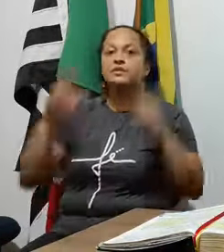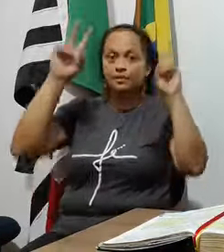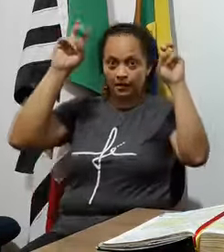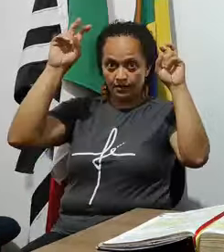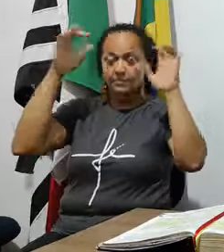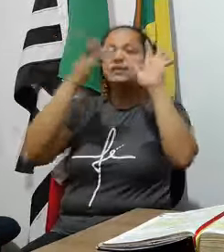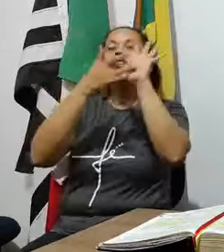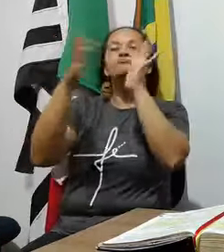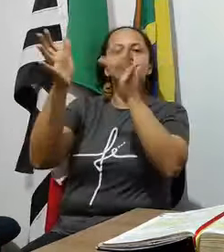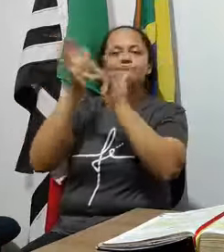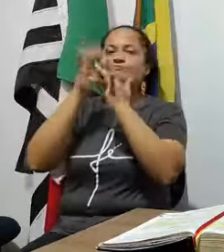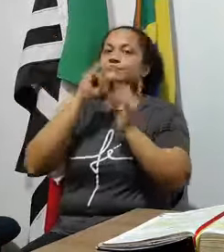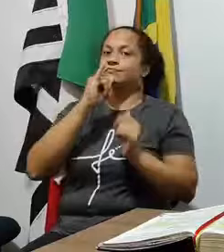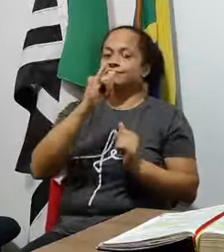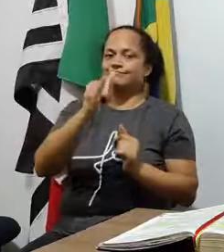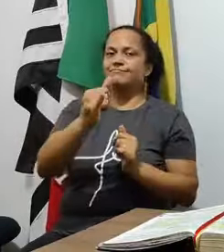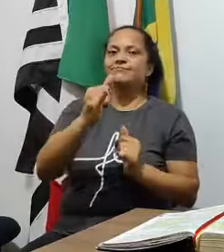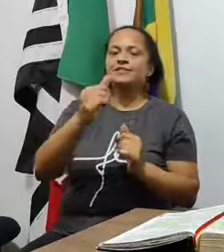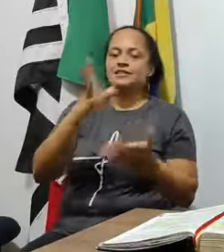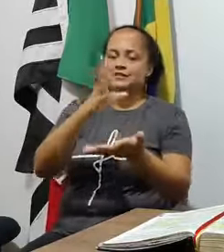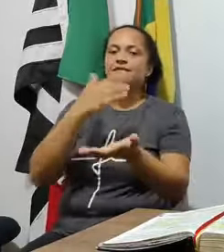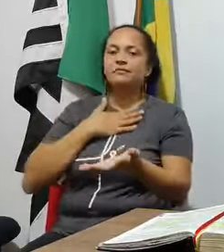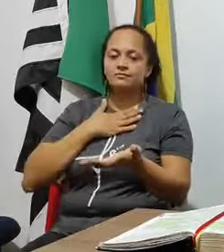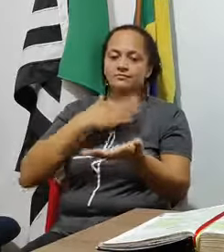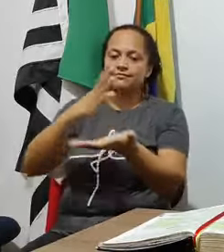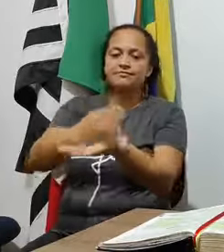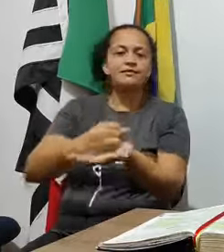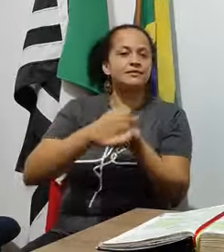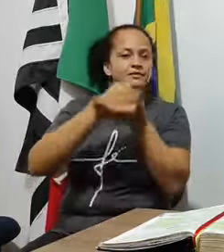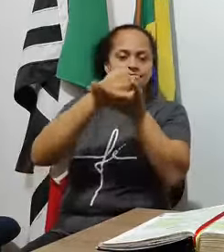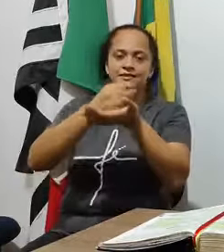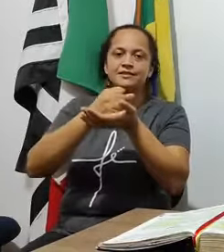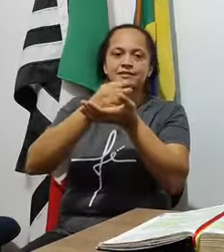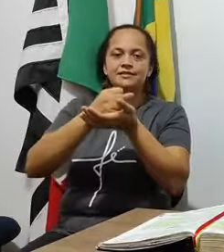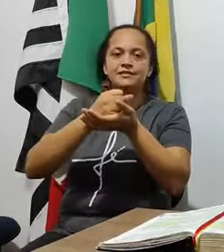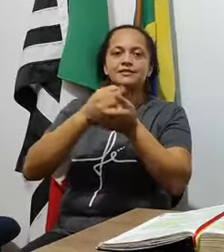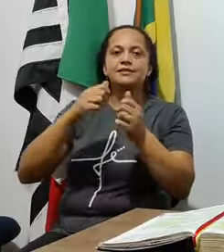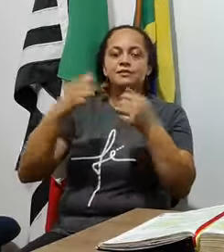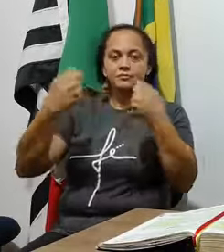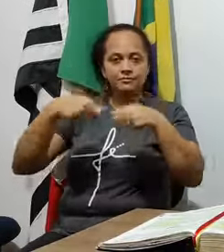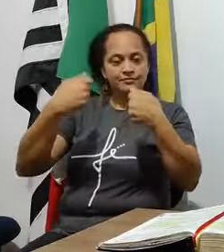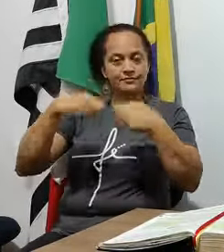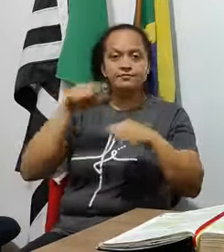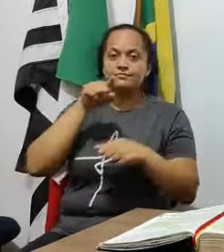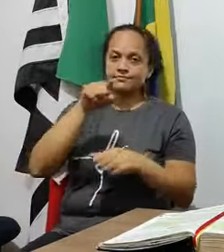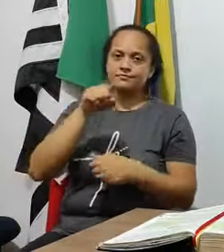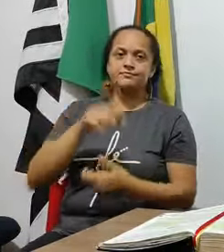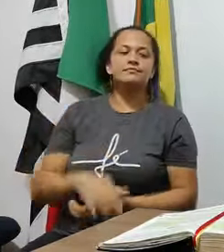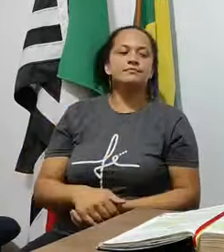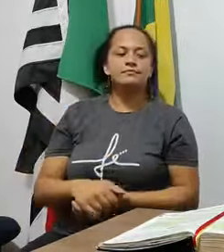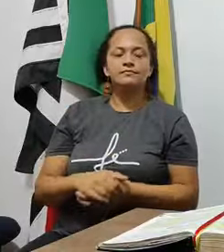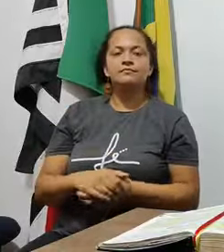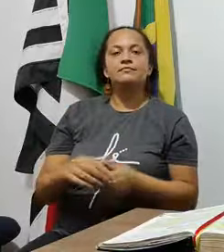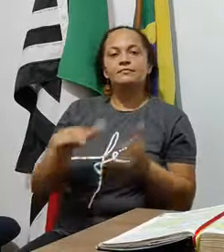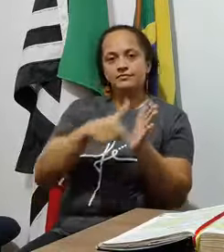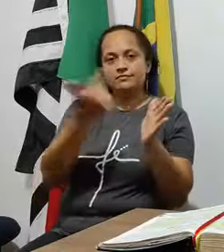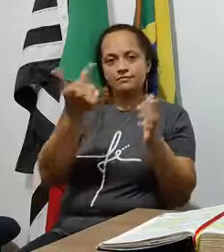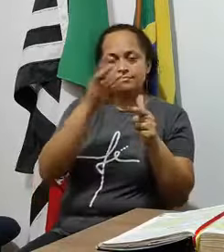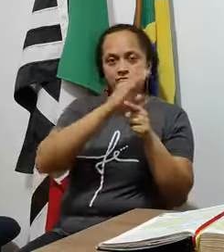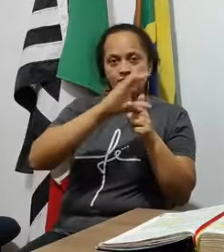a minha graça te basta. Com base no texto de 2 Coríntios, capítulo